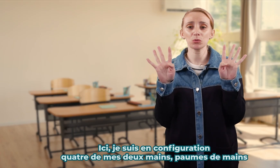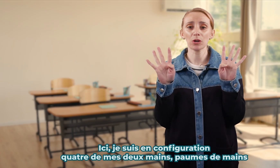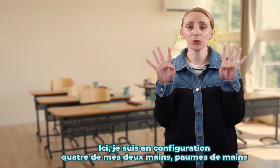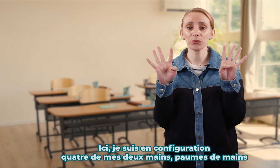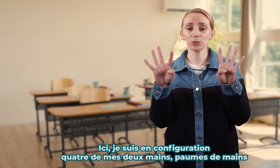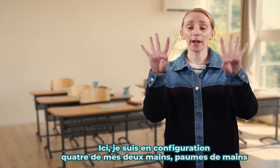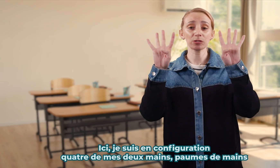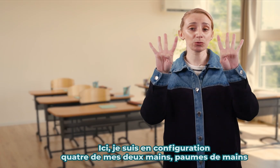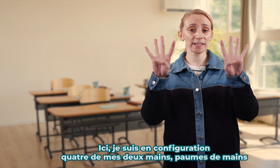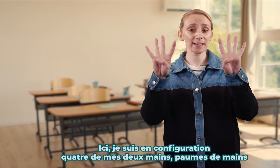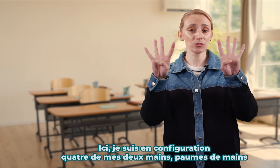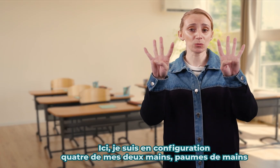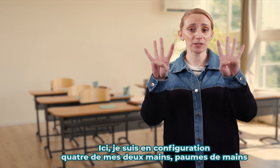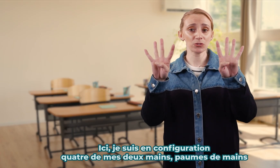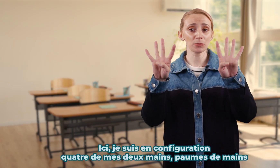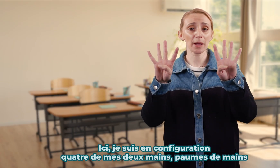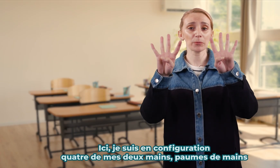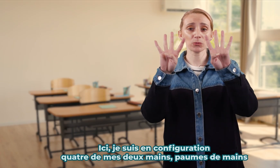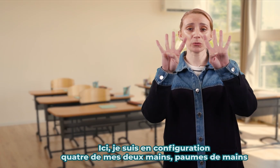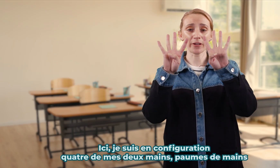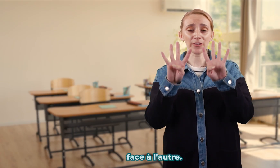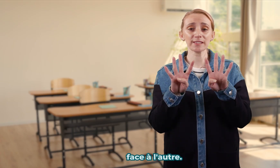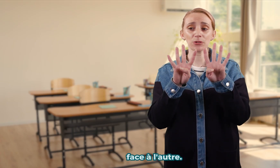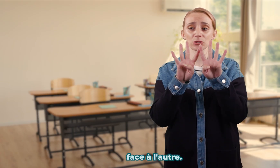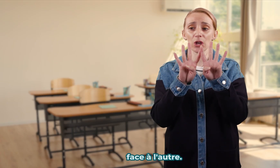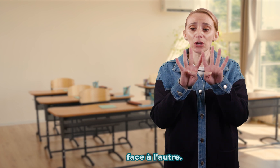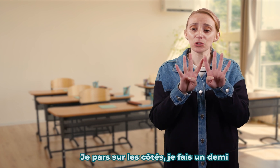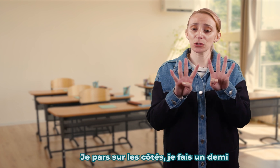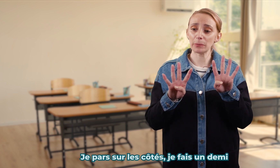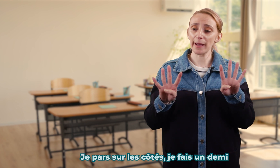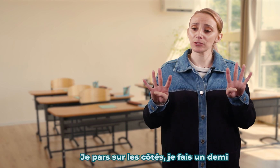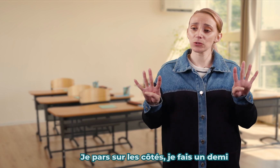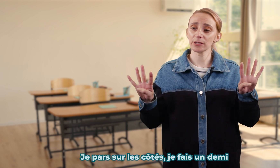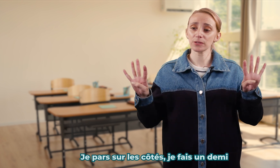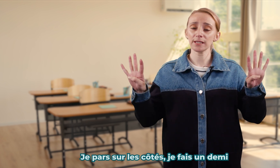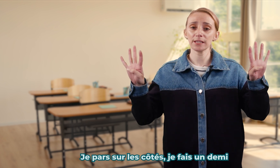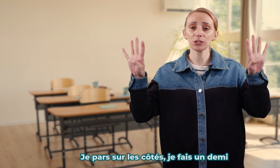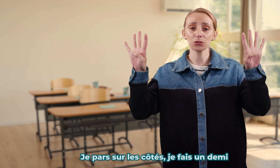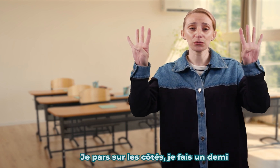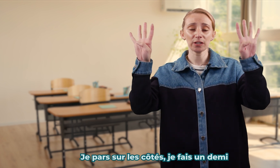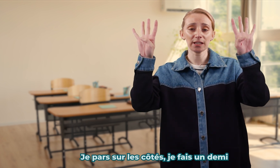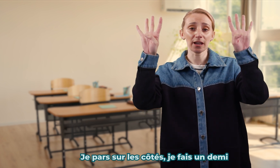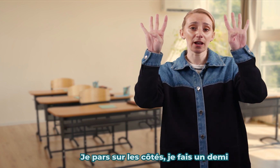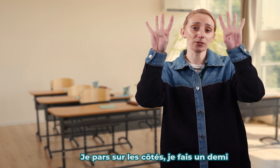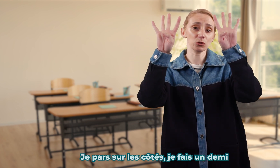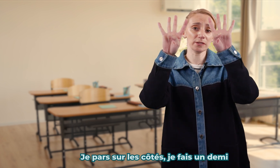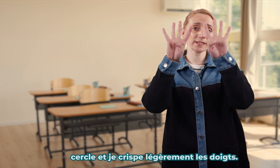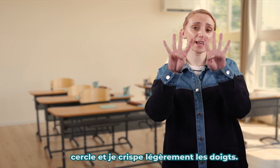suis en configuration 4 de mes deux mains, paume de main face à l'autre. Je pars sur les côtés, je fais un